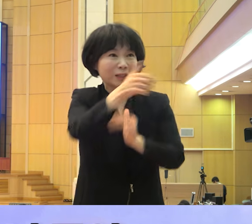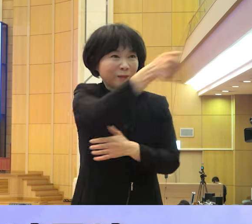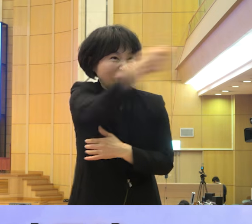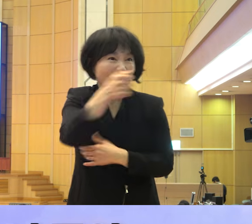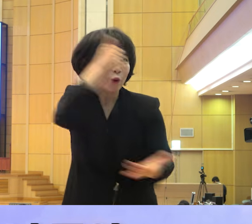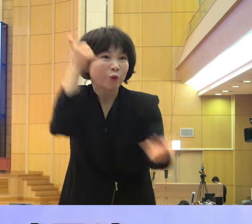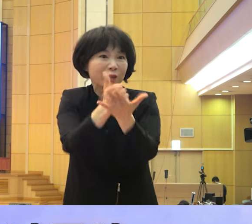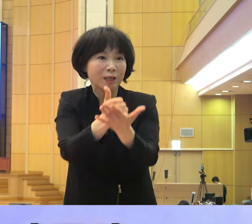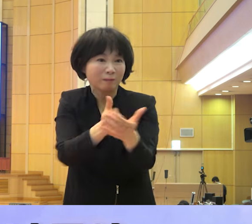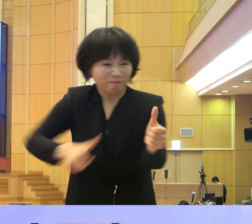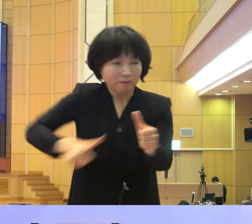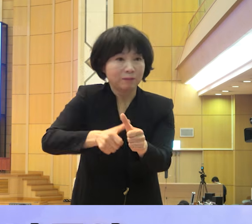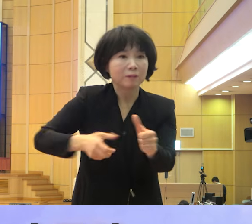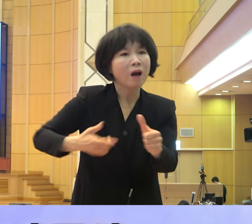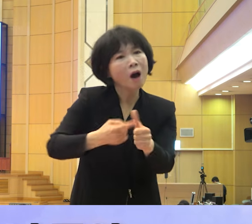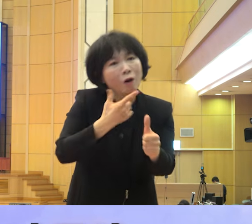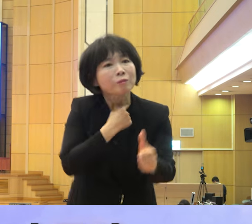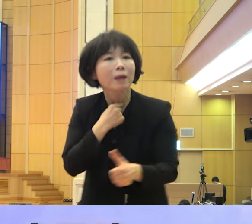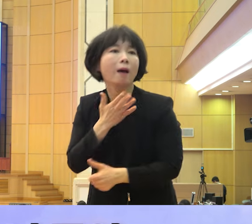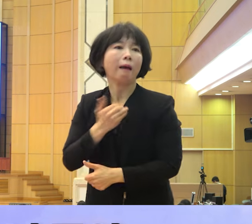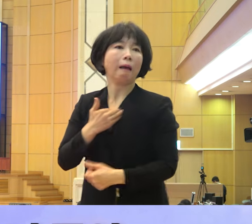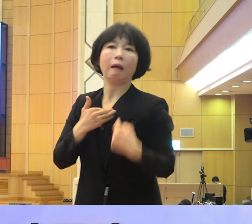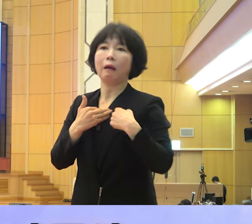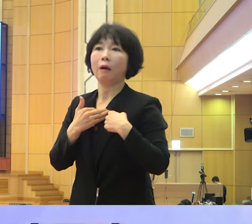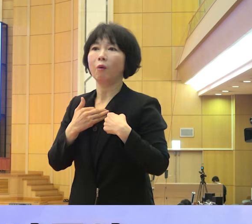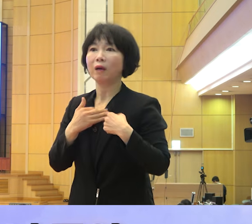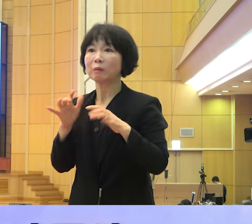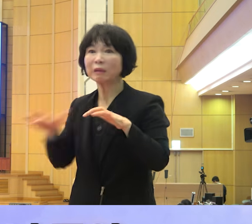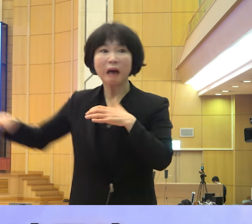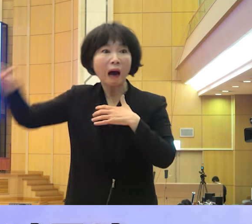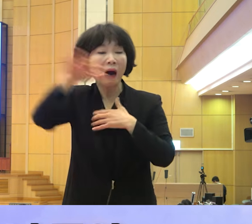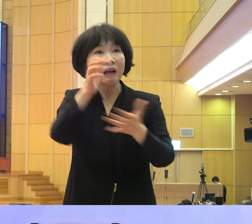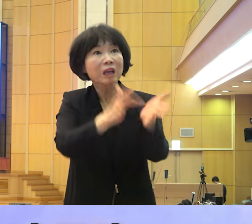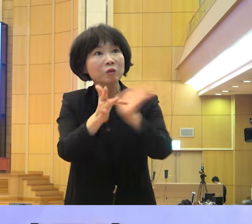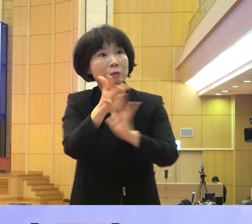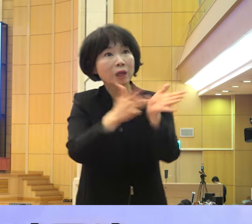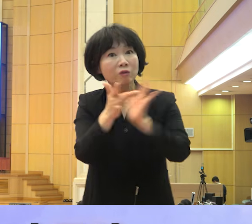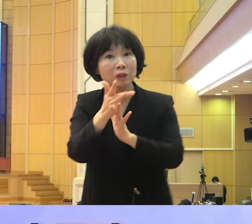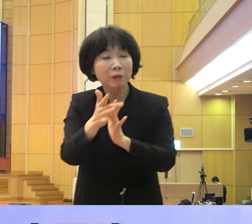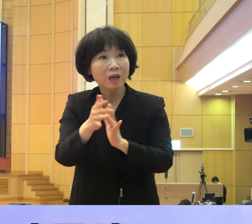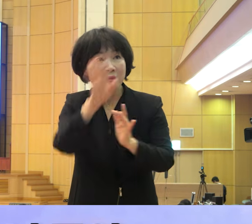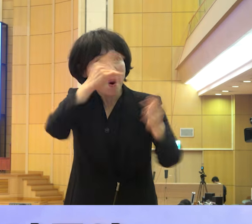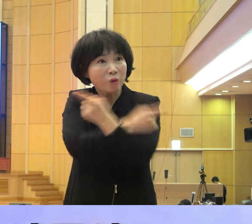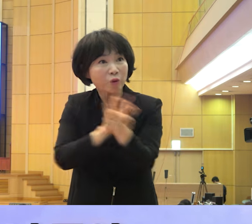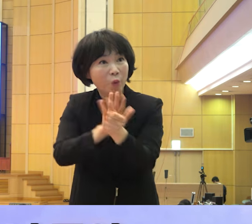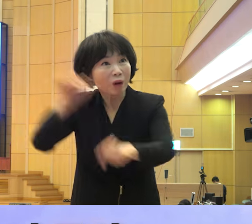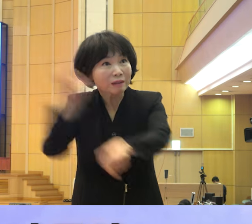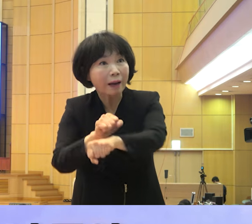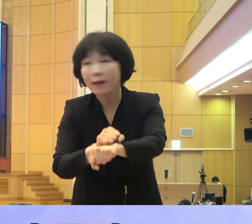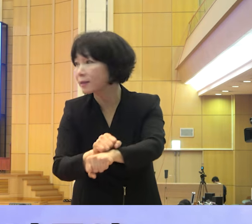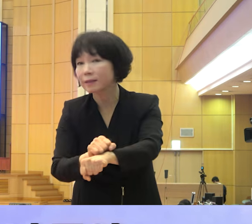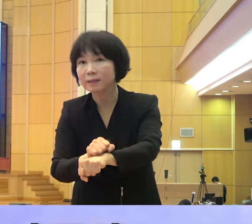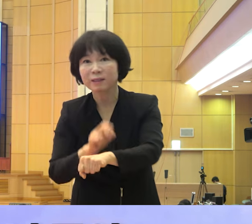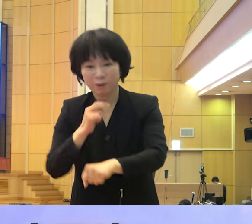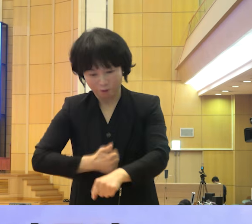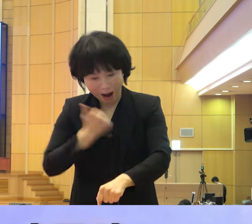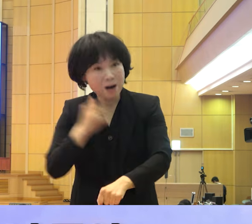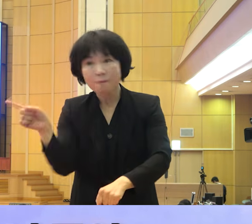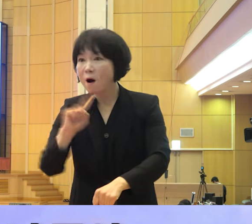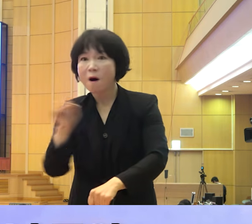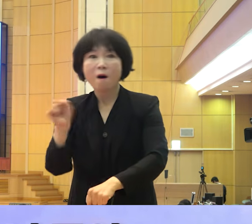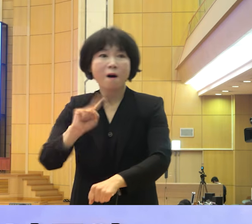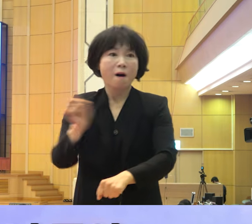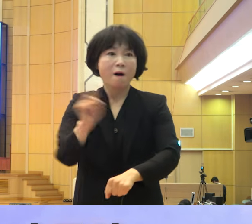용서를 하는 거 아니야? 우리 주님은 뭐 이름 버치 7번이라도 용서하라고 돼 있는데, 그게 그리스도의